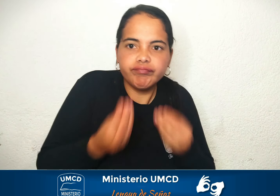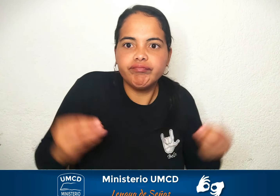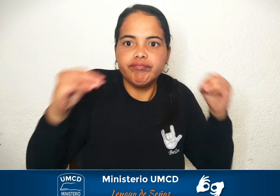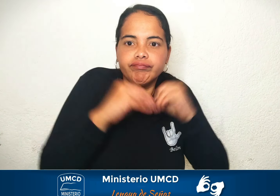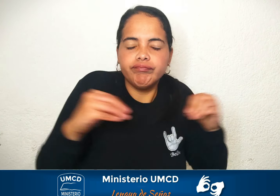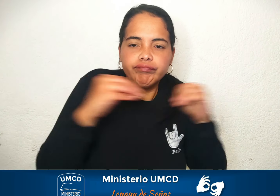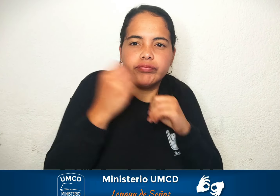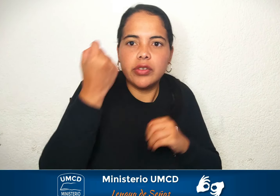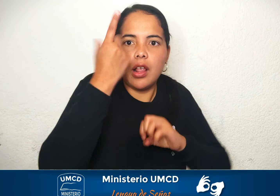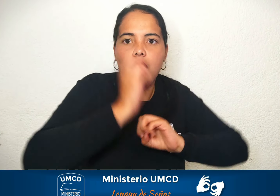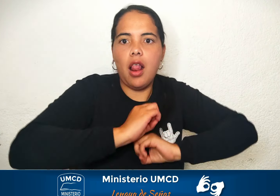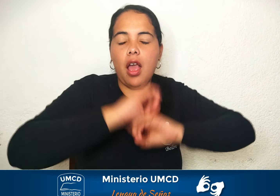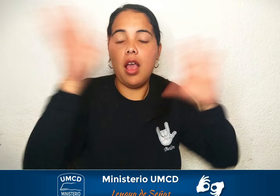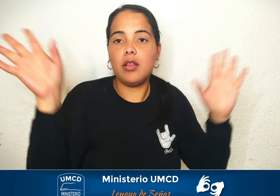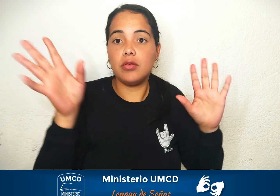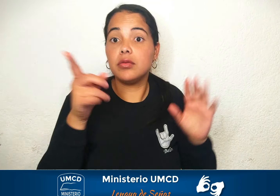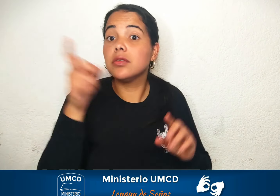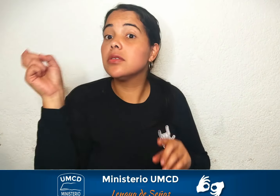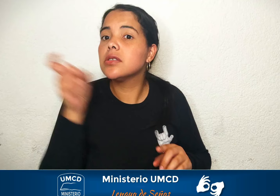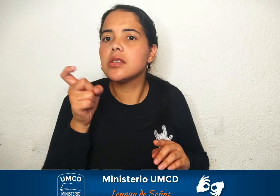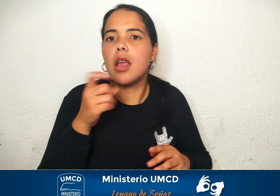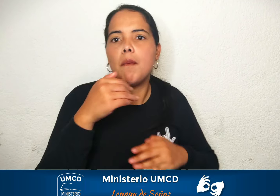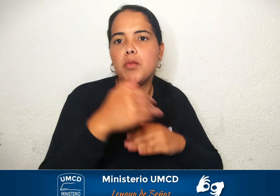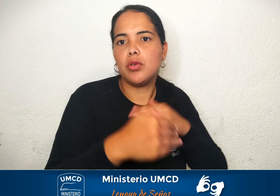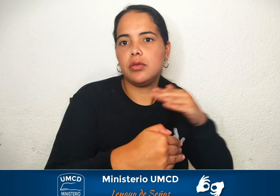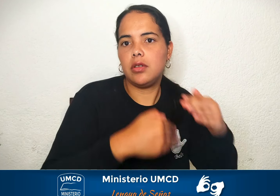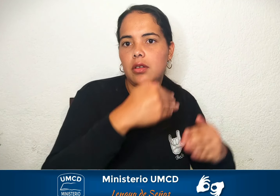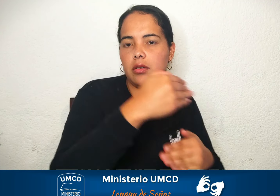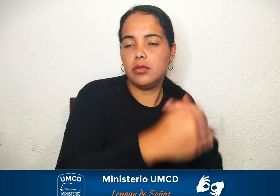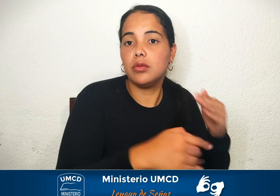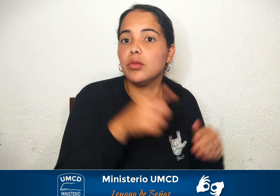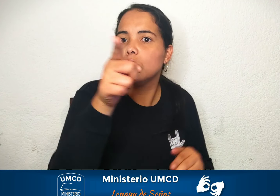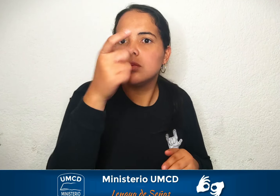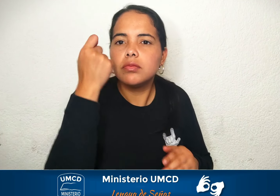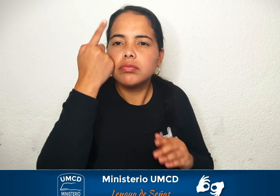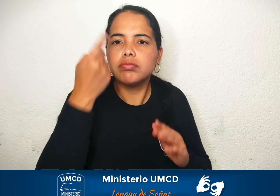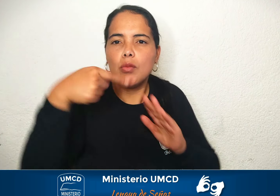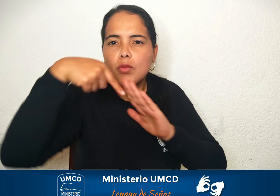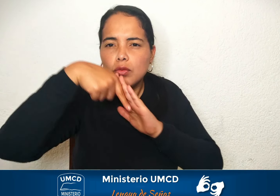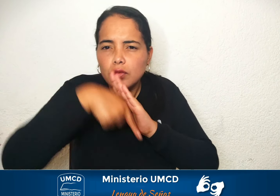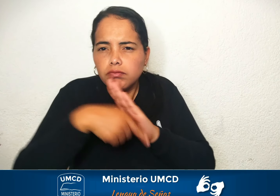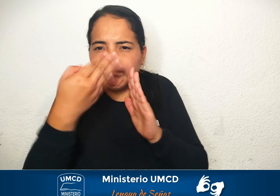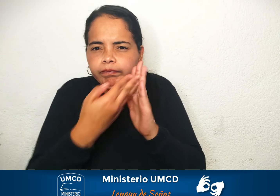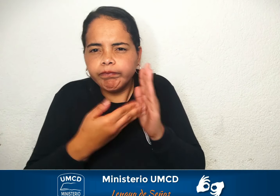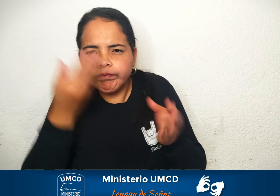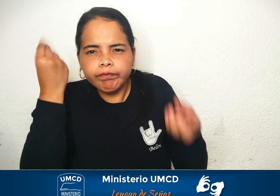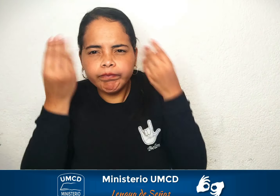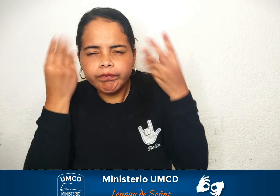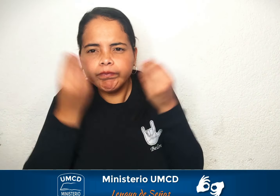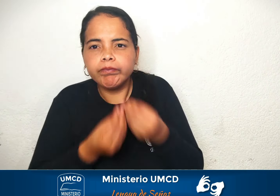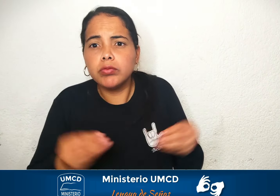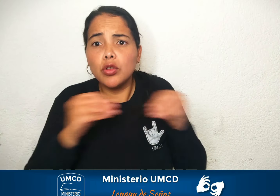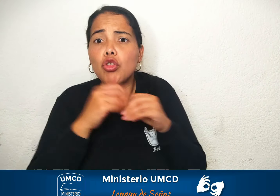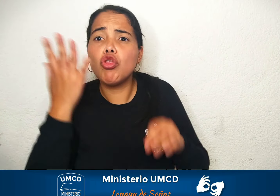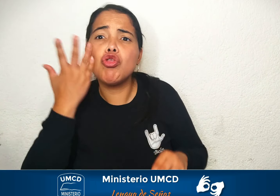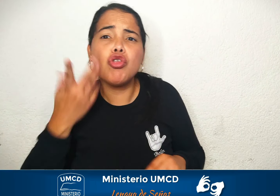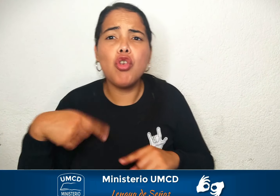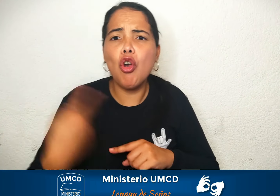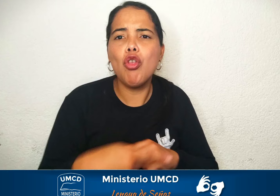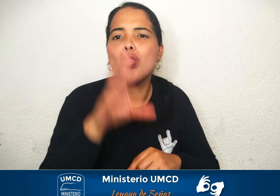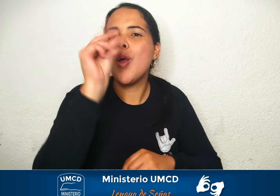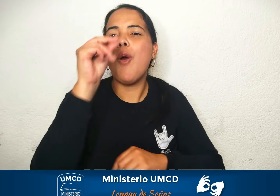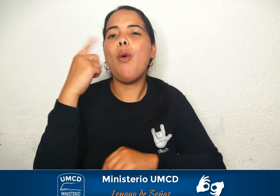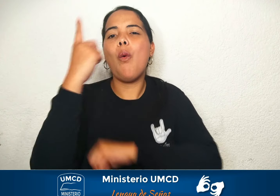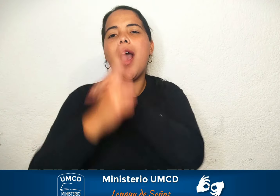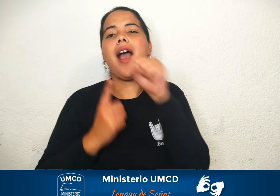correctamente las Escrituras. El proceso del desarrollo del entendimiento de la palabra de Dios es un proceso